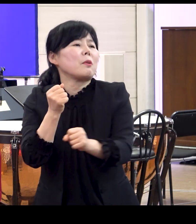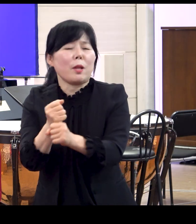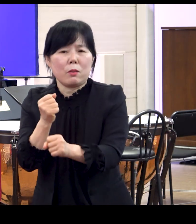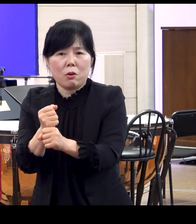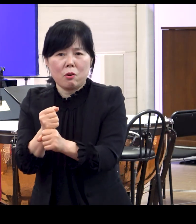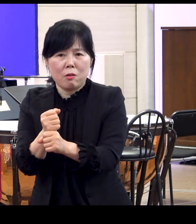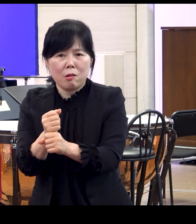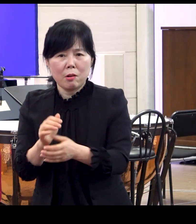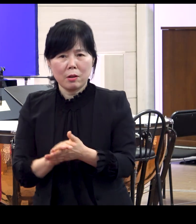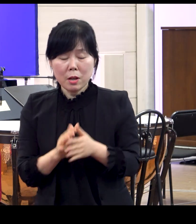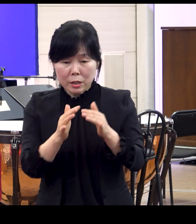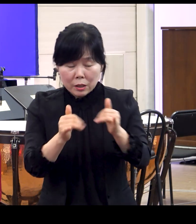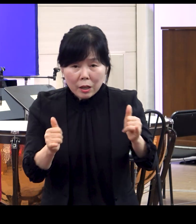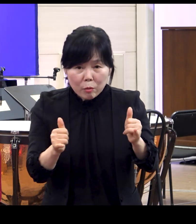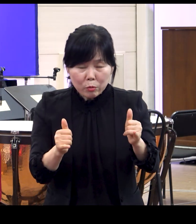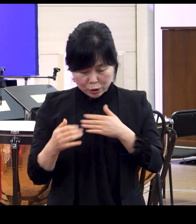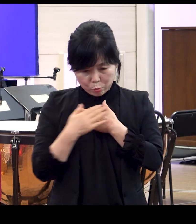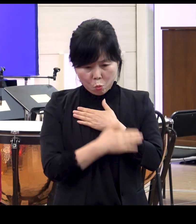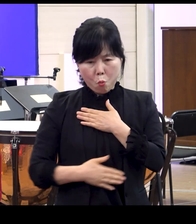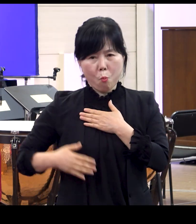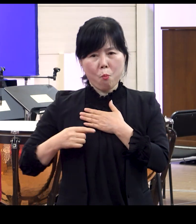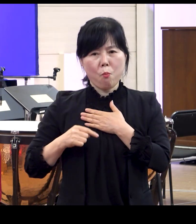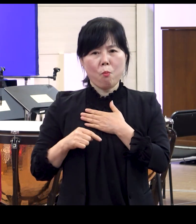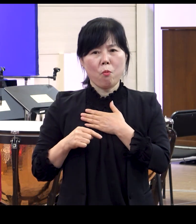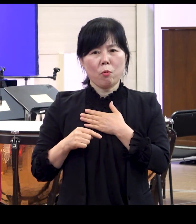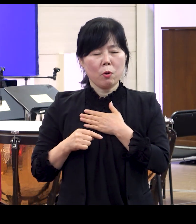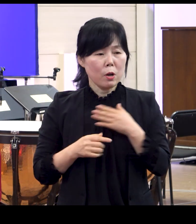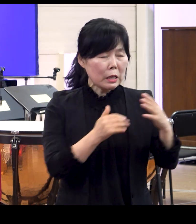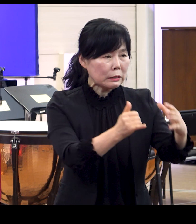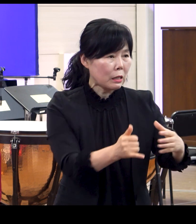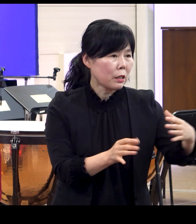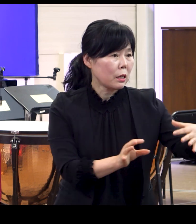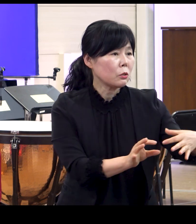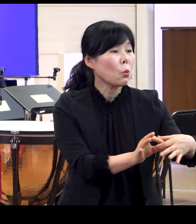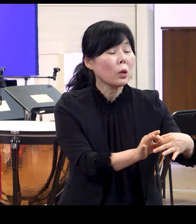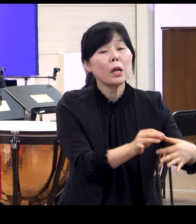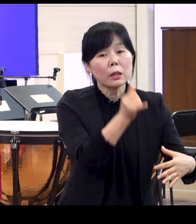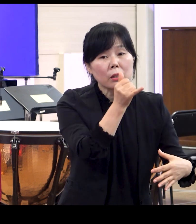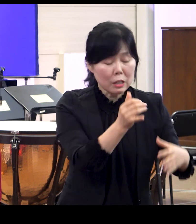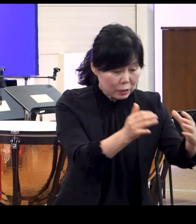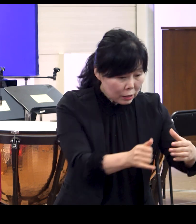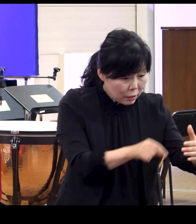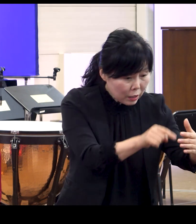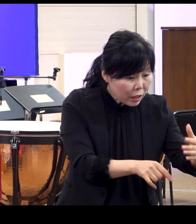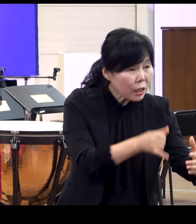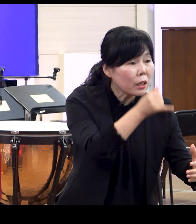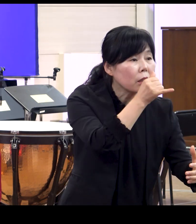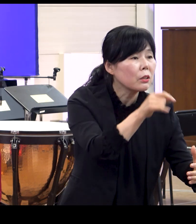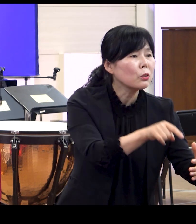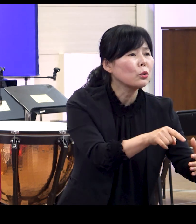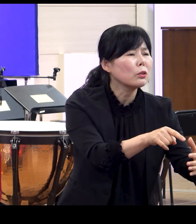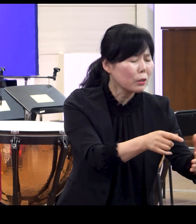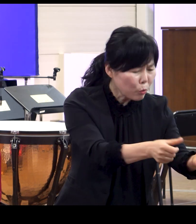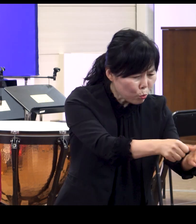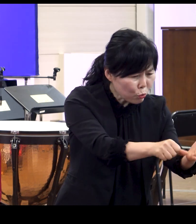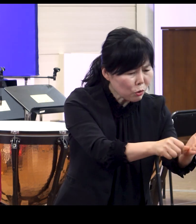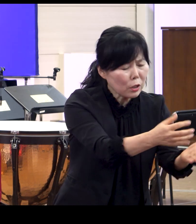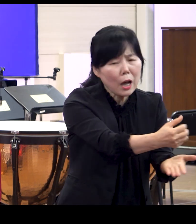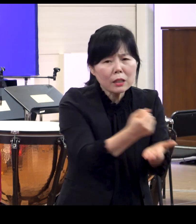그렇습니다. 인간은요, 그 몸이 세상의 것들, 이 세상에 속한 것들로 만들어진